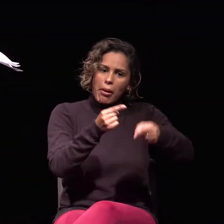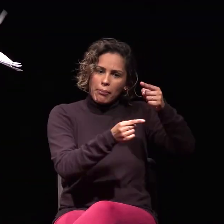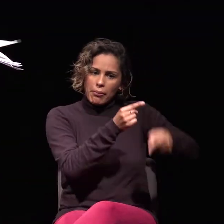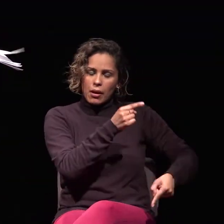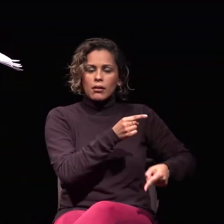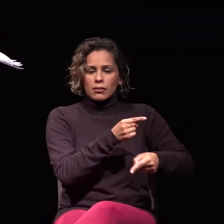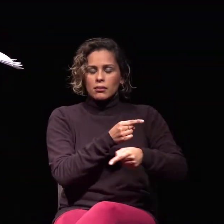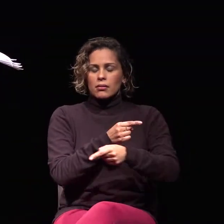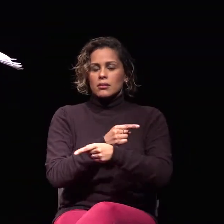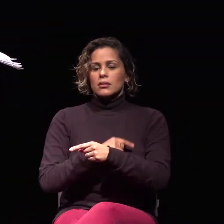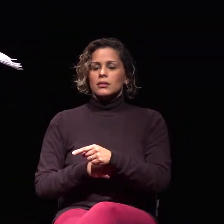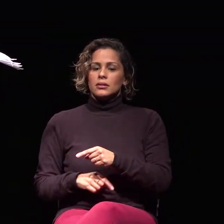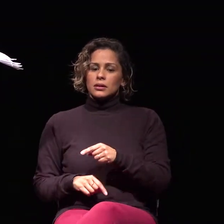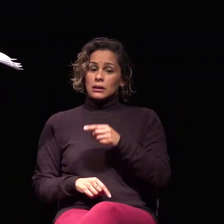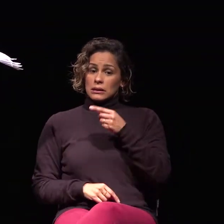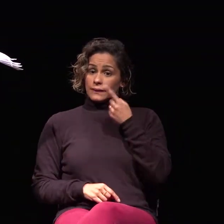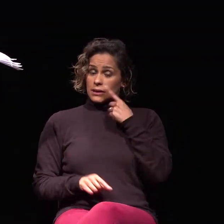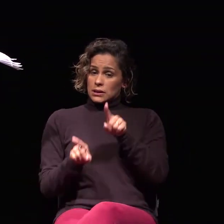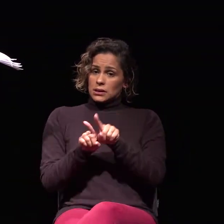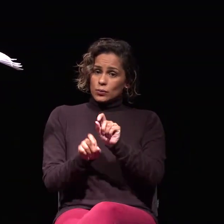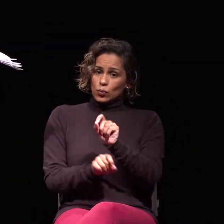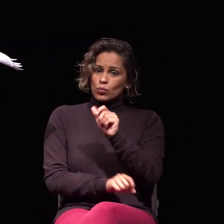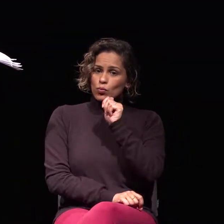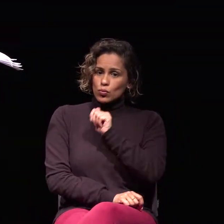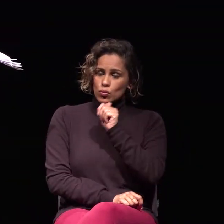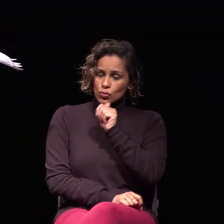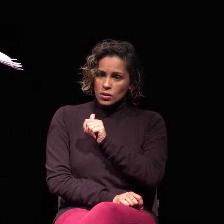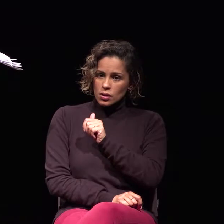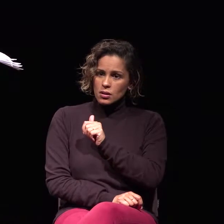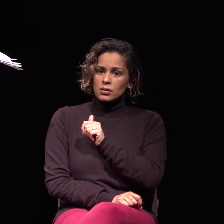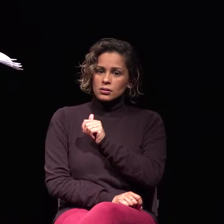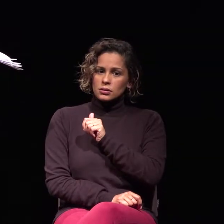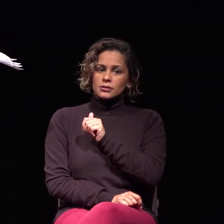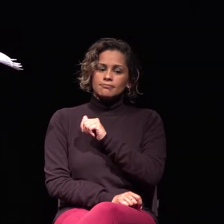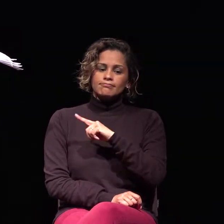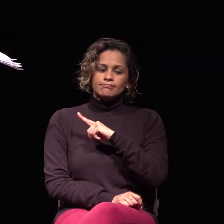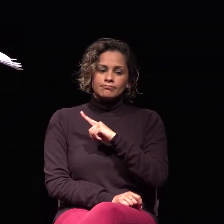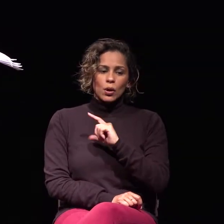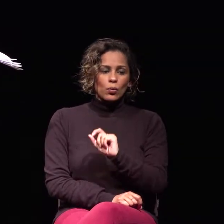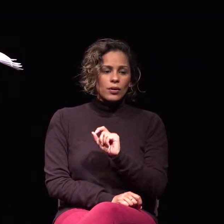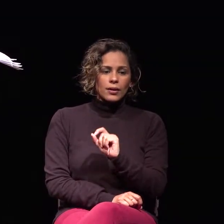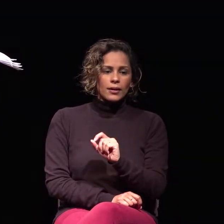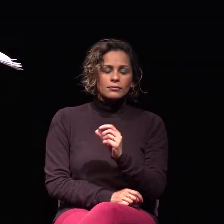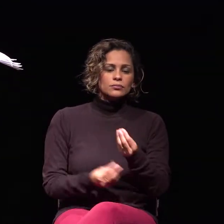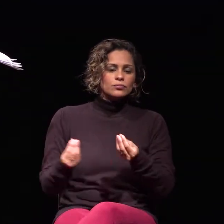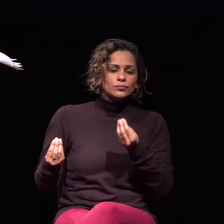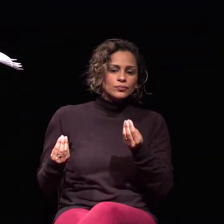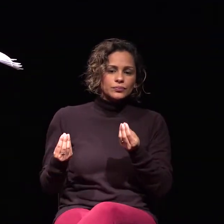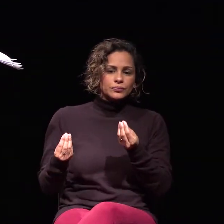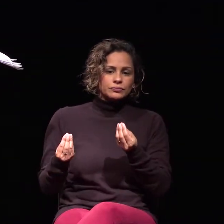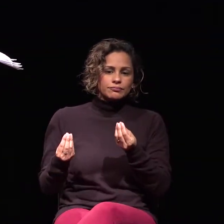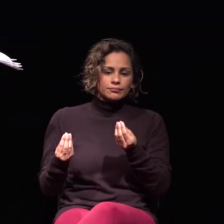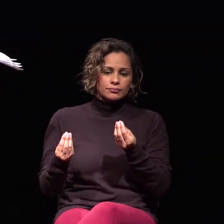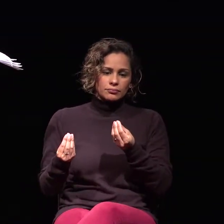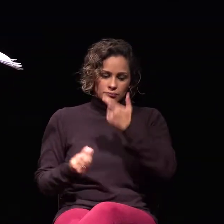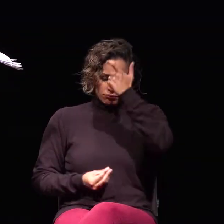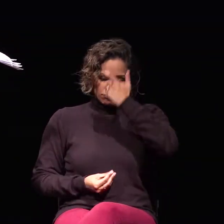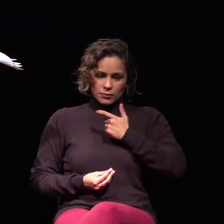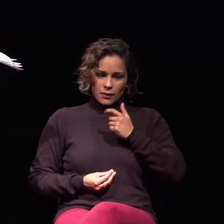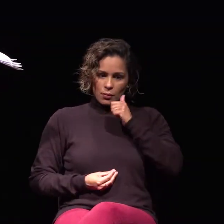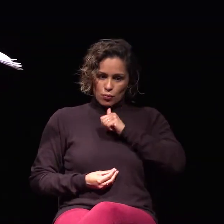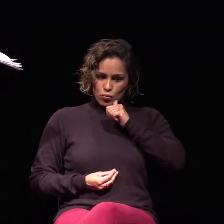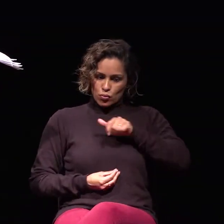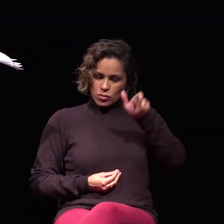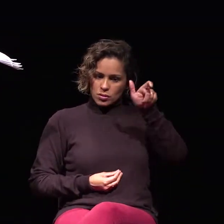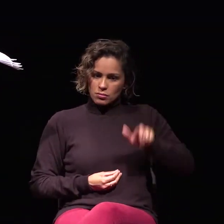seguinte, as mulheres, elas vão... quais os fatores que levam essa mudança tão rápida